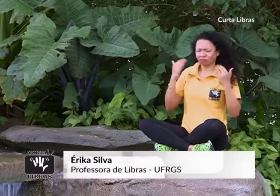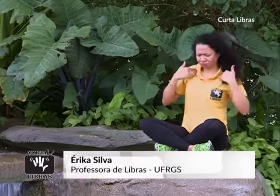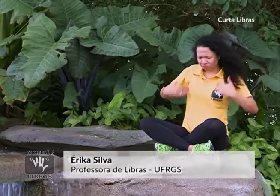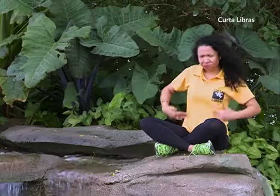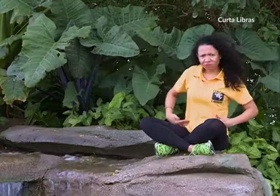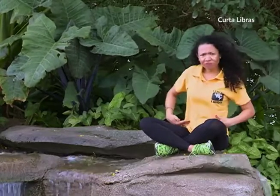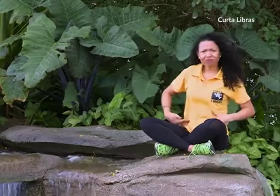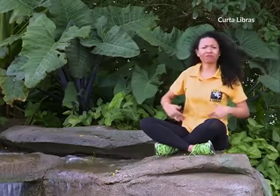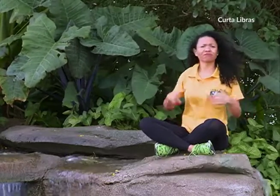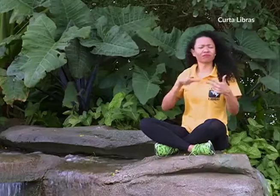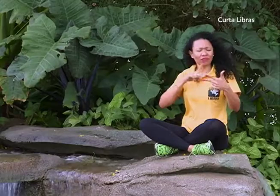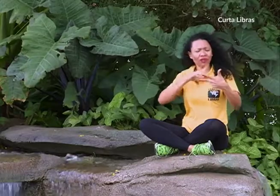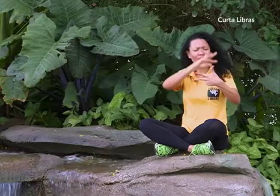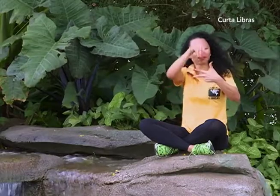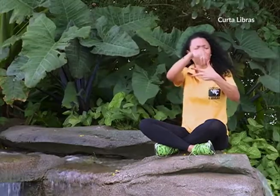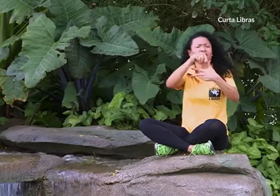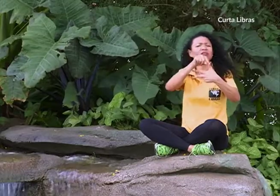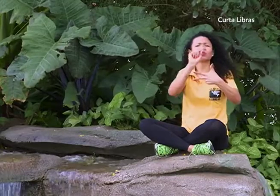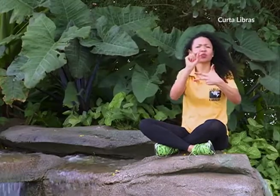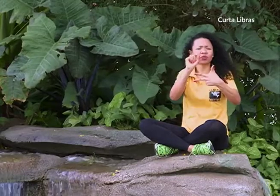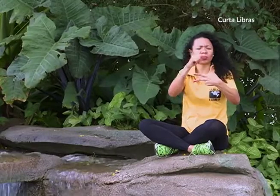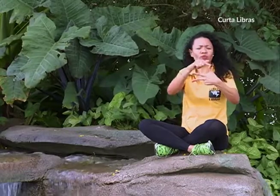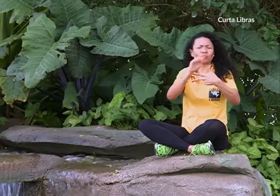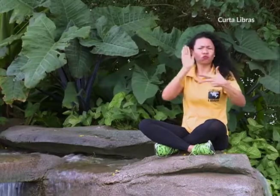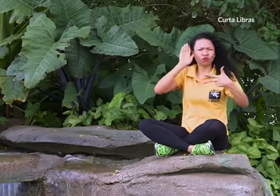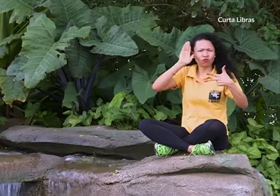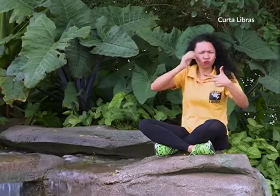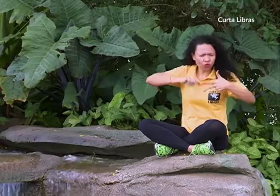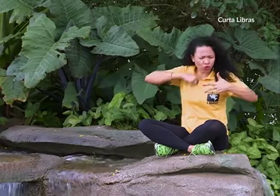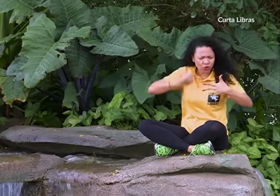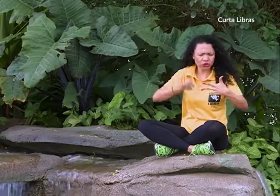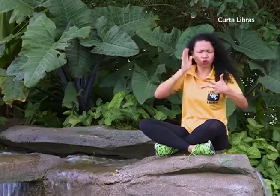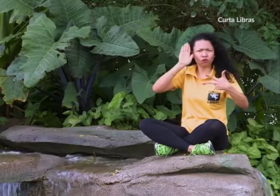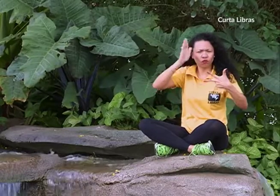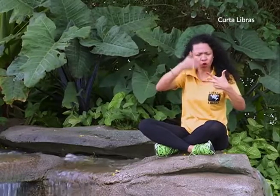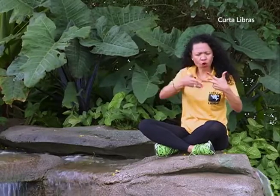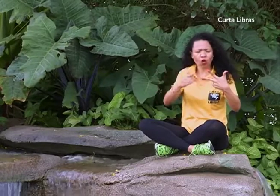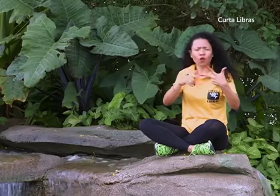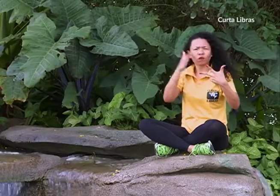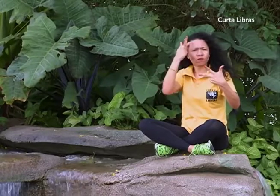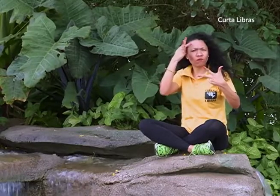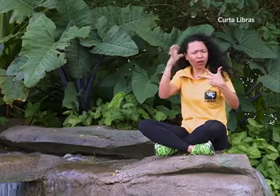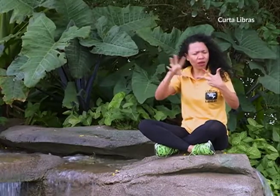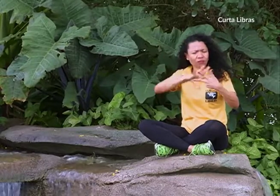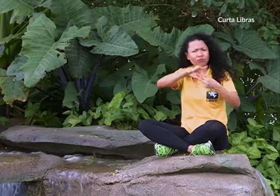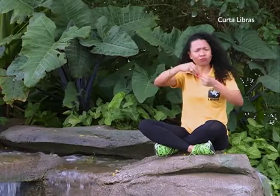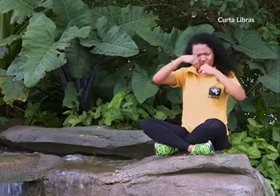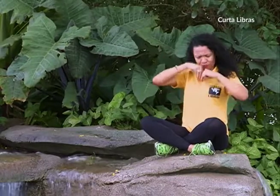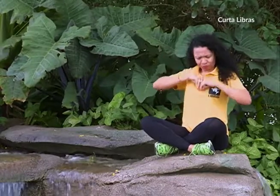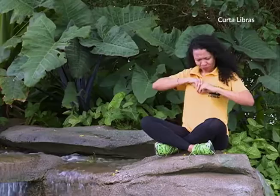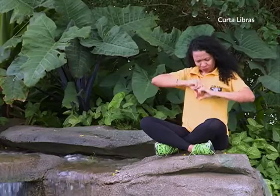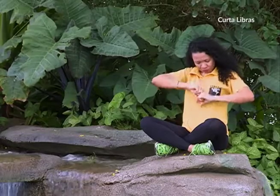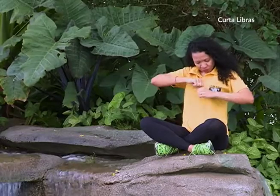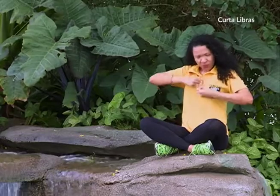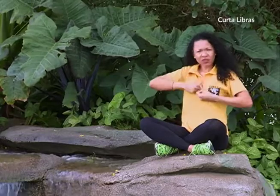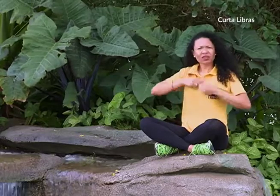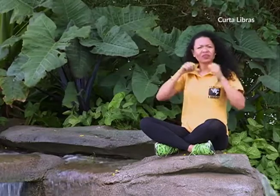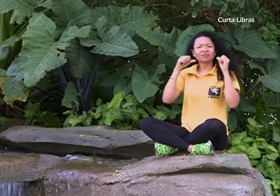corporal. Mas para isso é preciso seguir três regras: força, foco e fé. Ok?